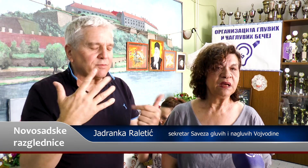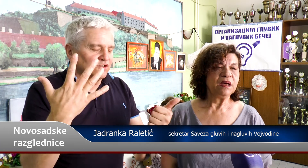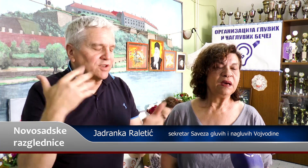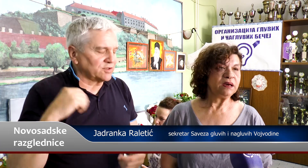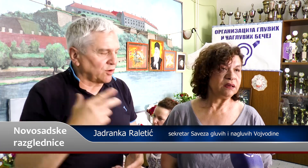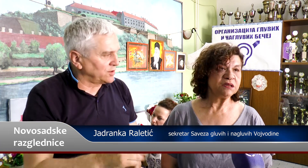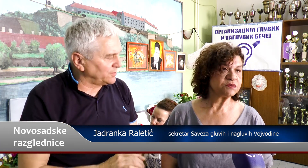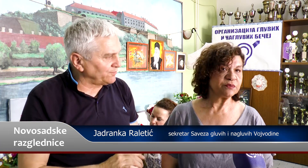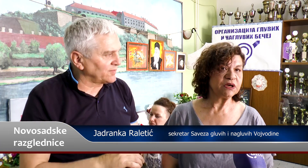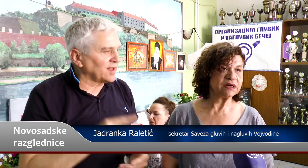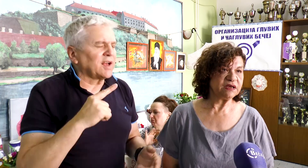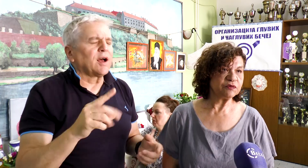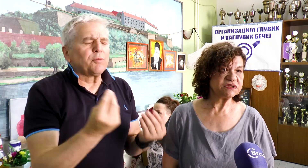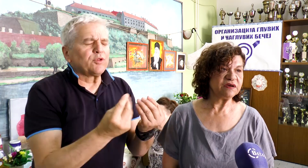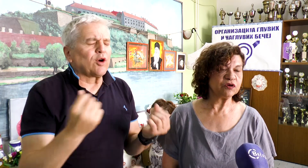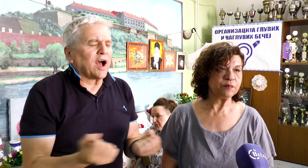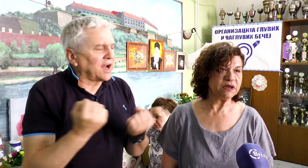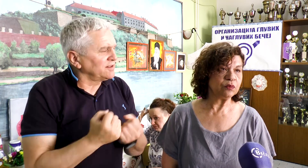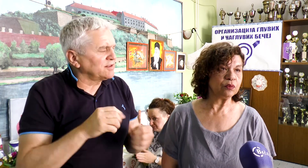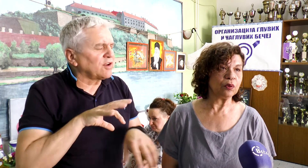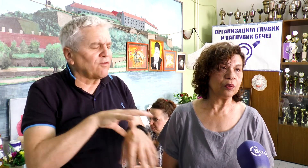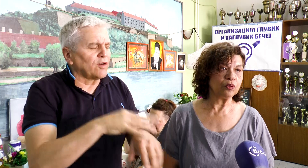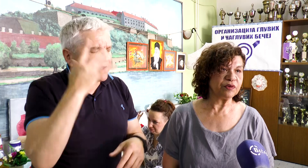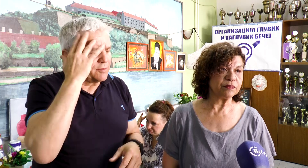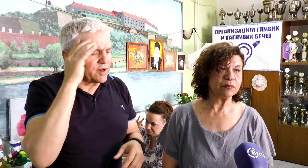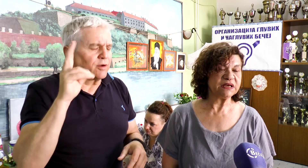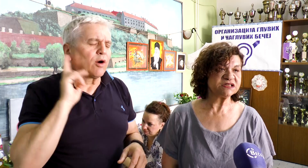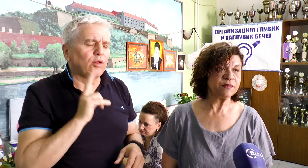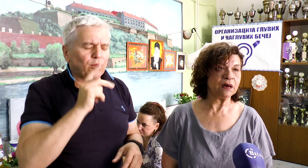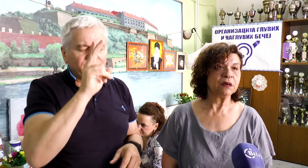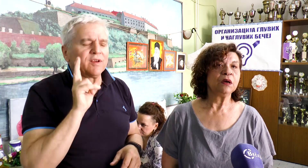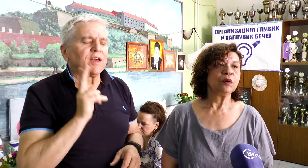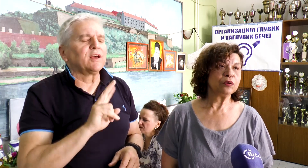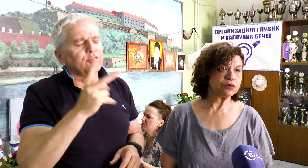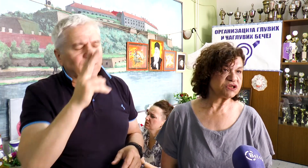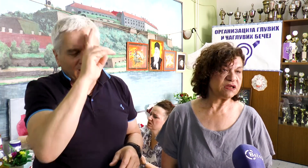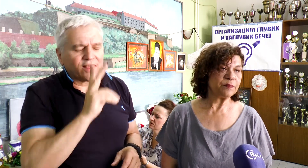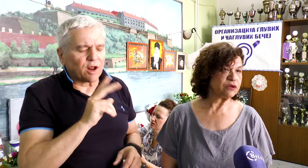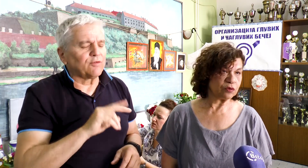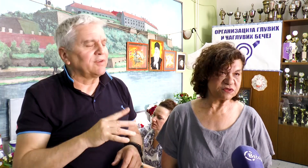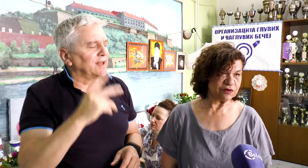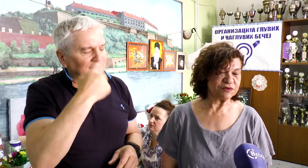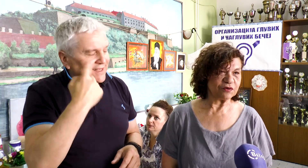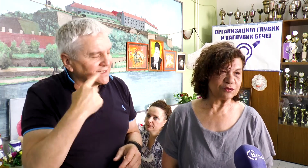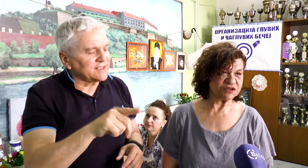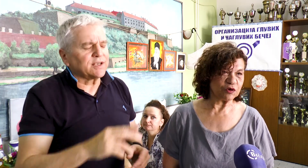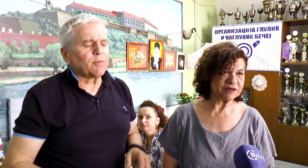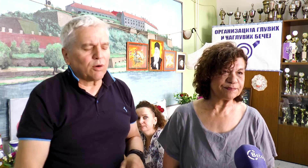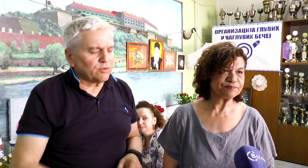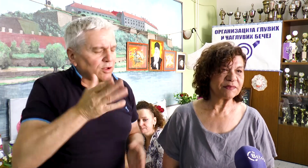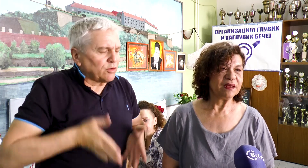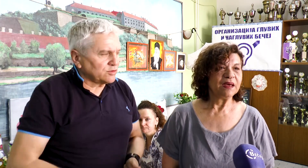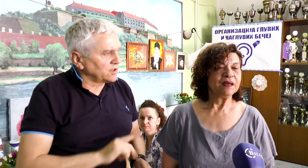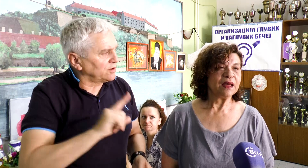godina i nizom svojih aktivnosti vodi brigu o gluvim licima od rođenja pa tokom celog njihovog